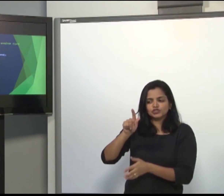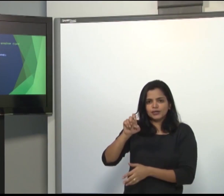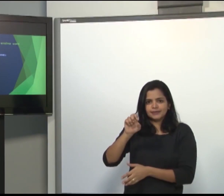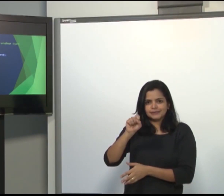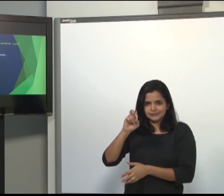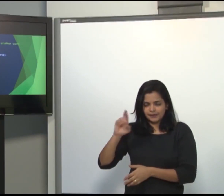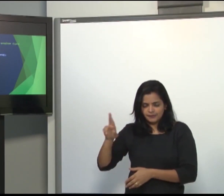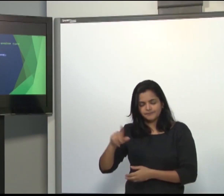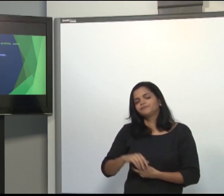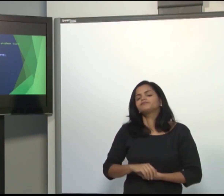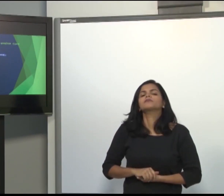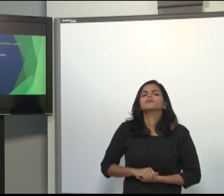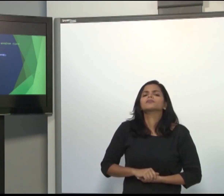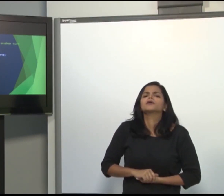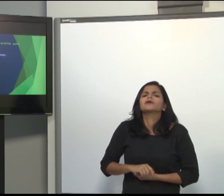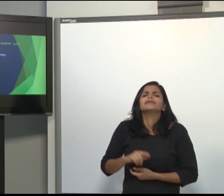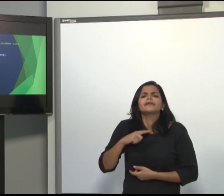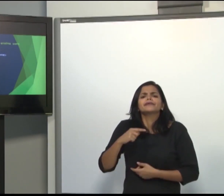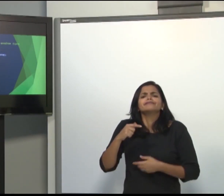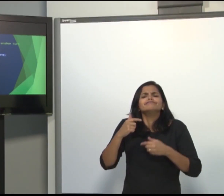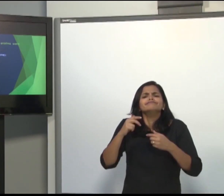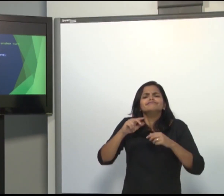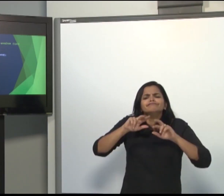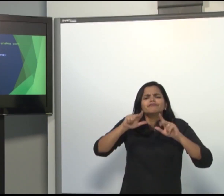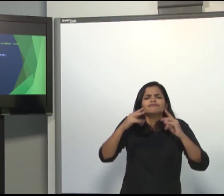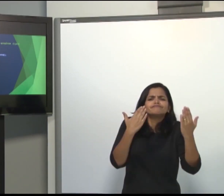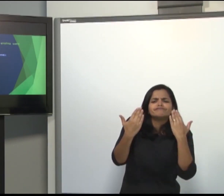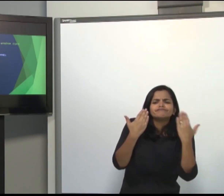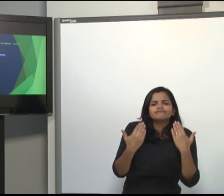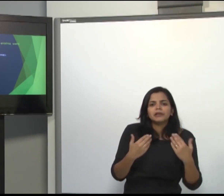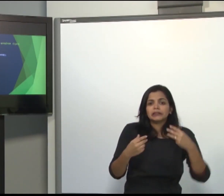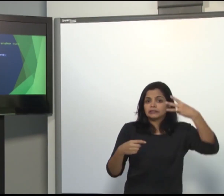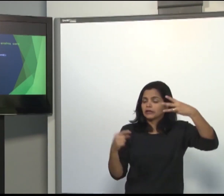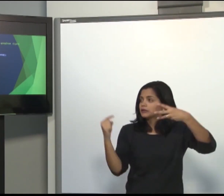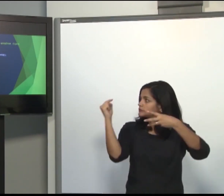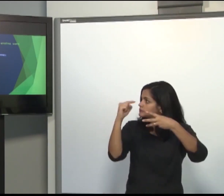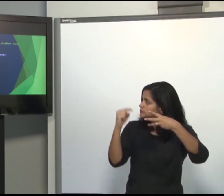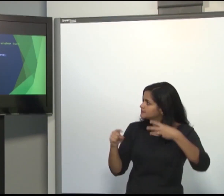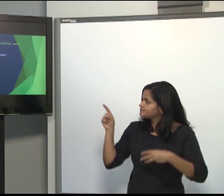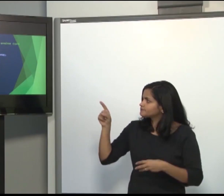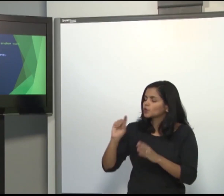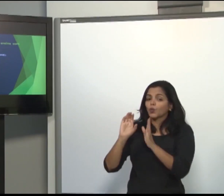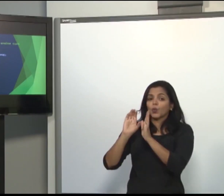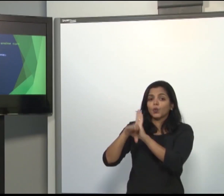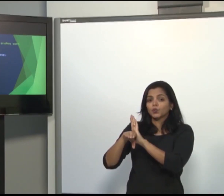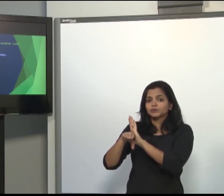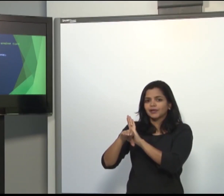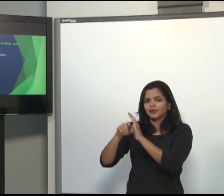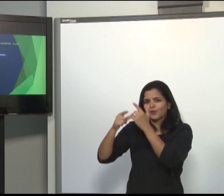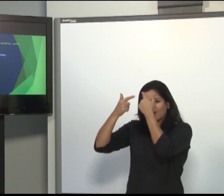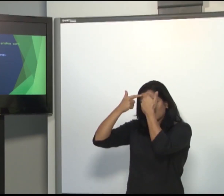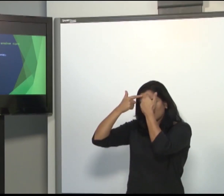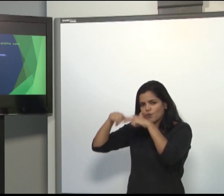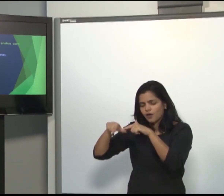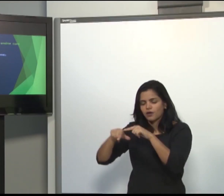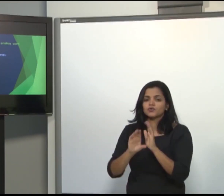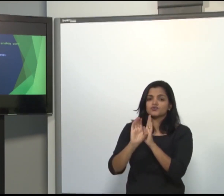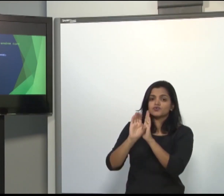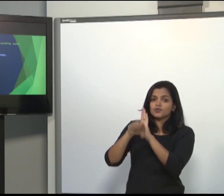que é o jeito de ensinar, de acordo com Gesser. Então, ele coloca aqui 3 conceitos.